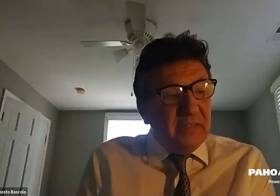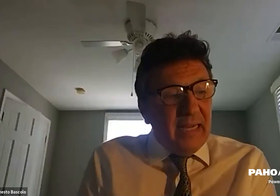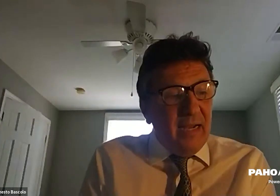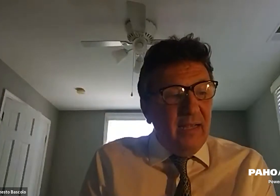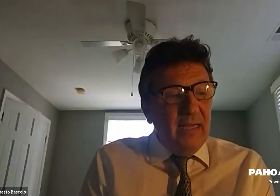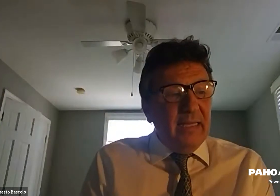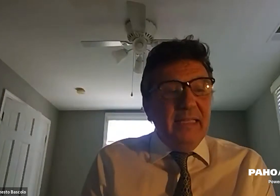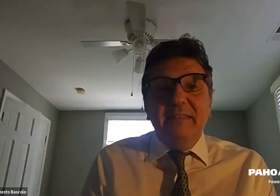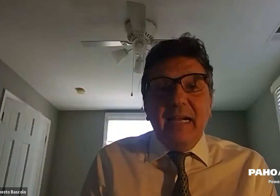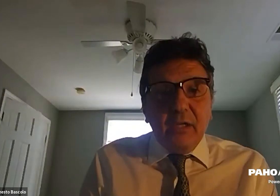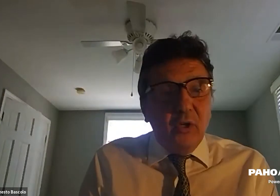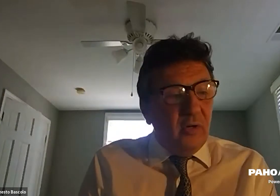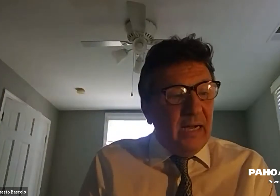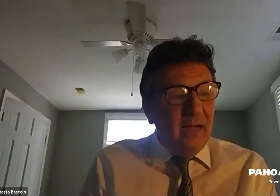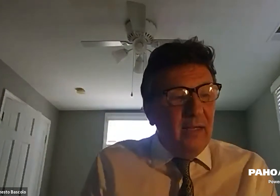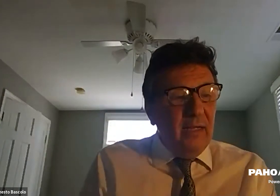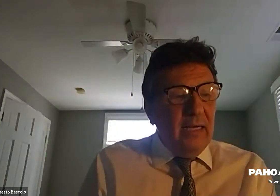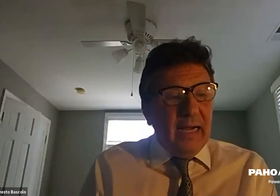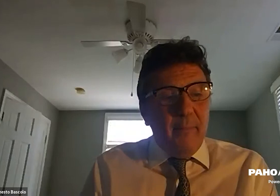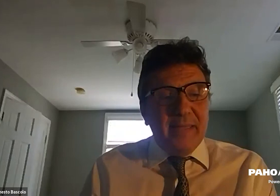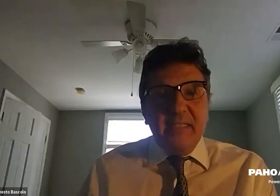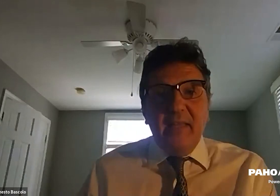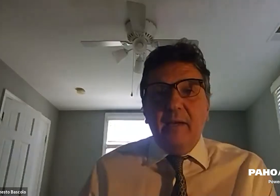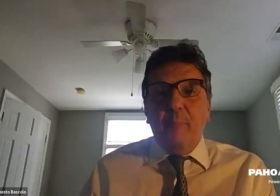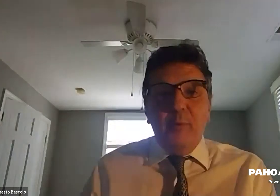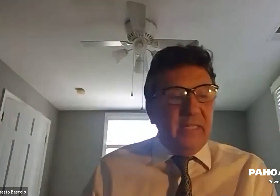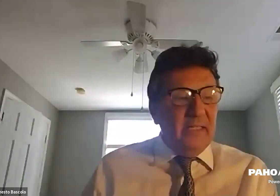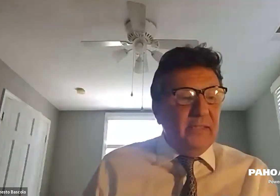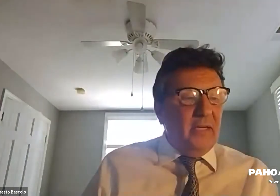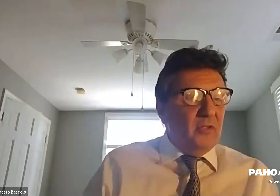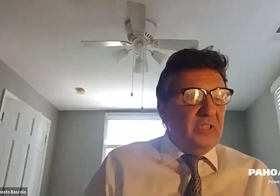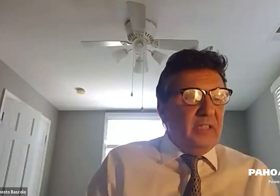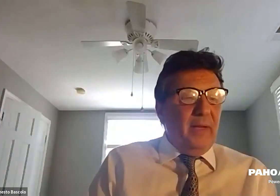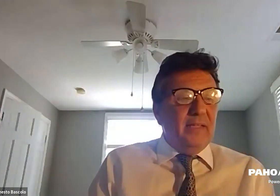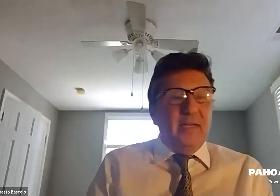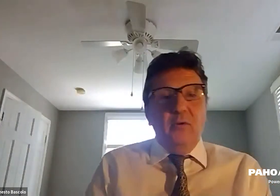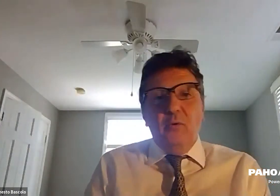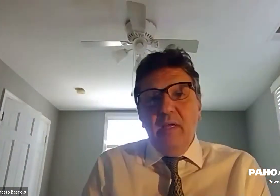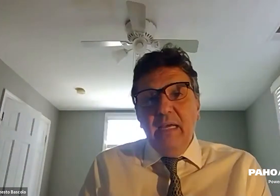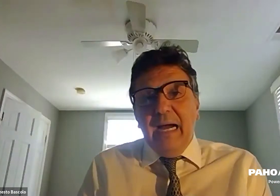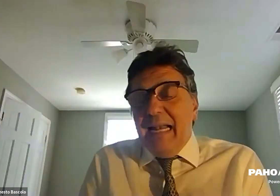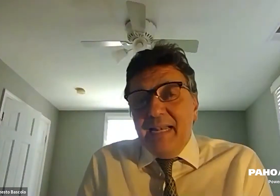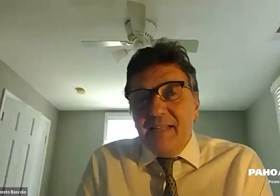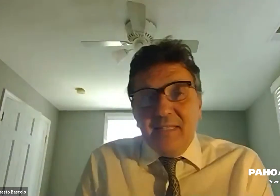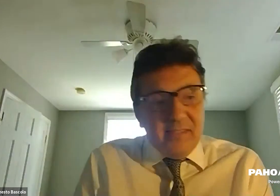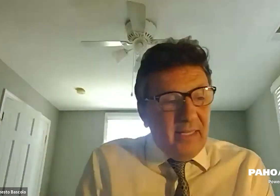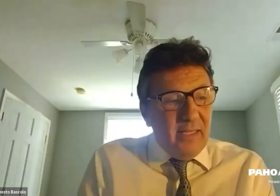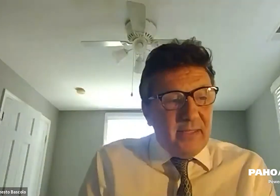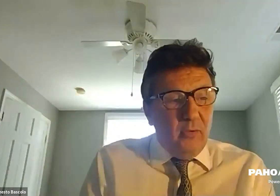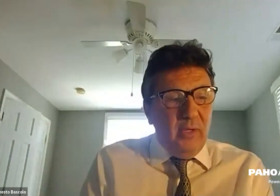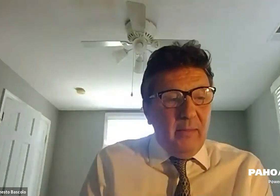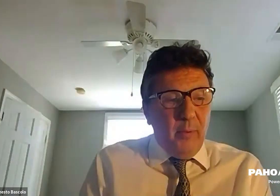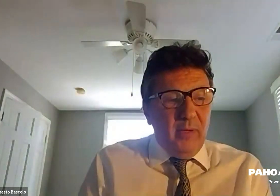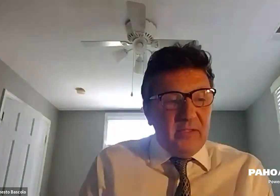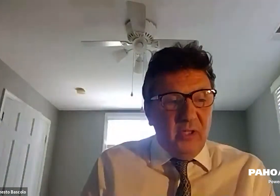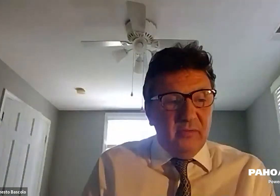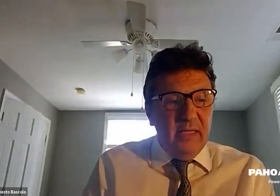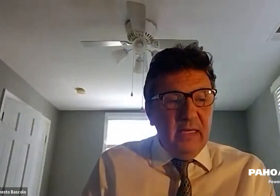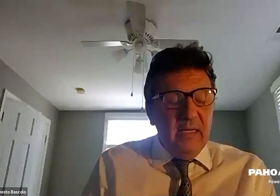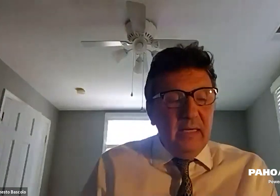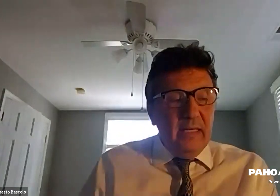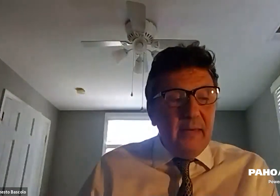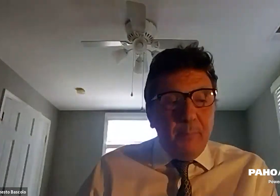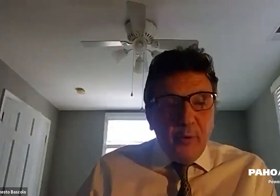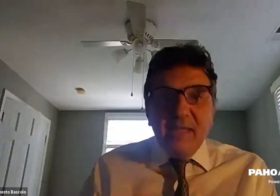dimensión central que interroga la capacidad de respuesta que tienen los sistemas de salud a las necesidades de salud de la